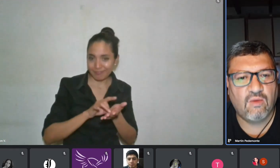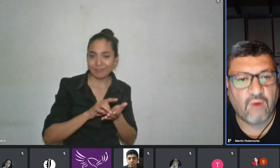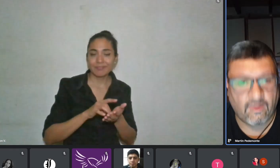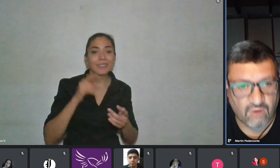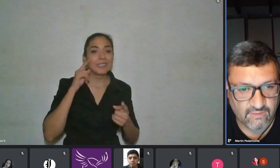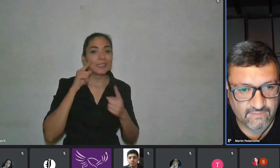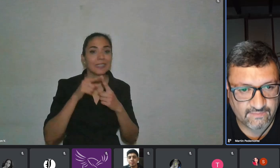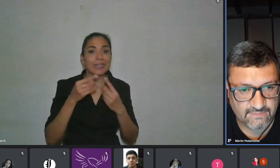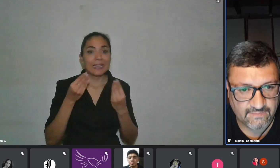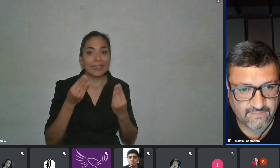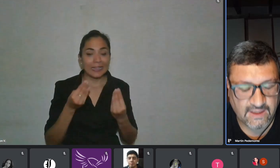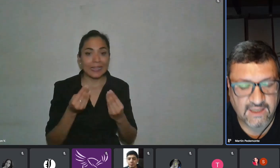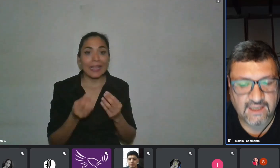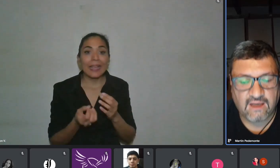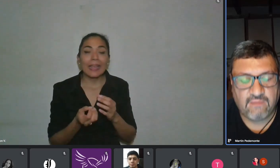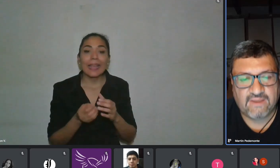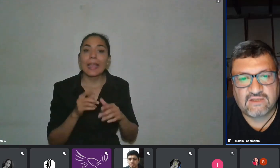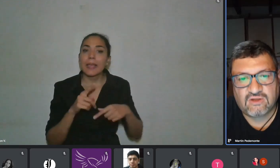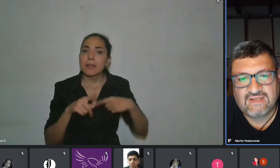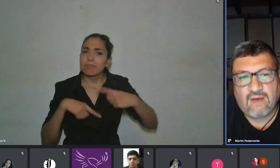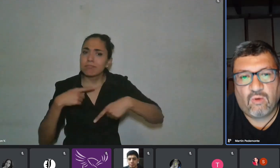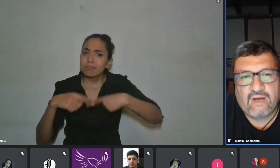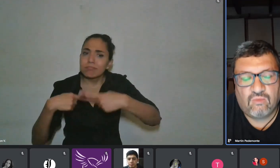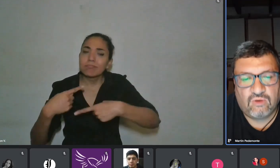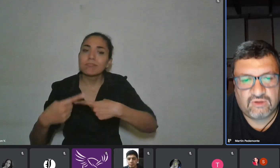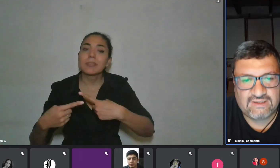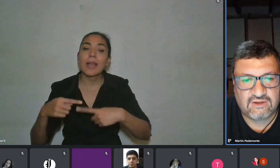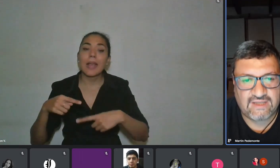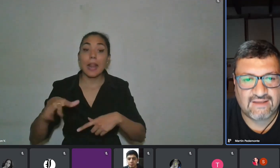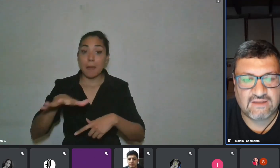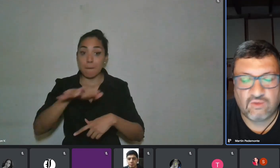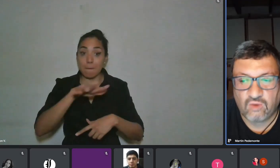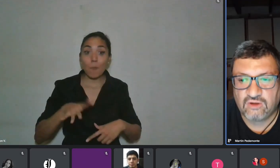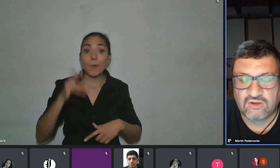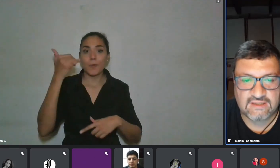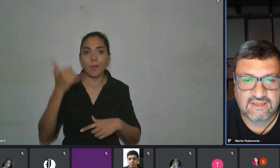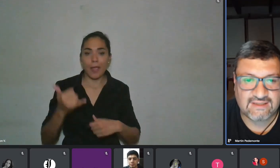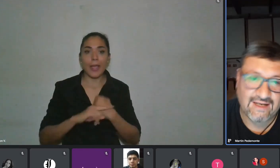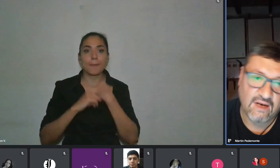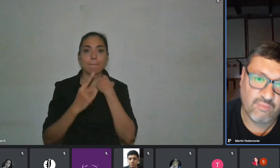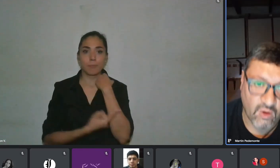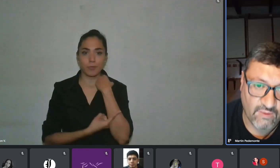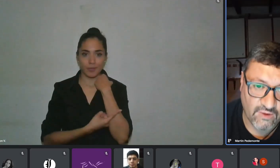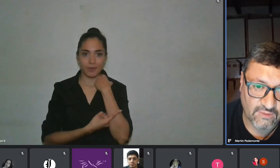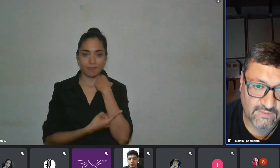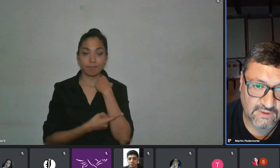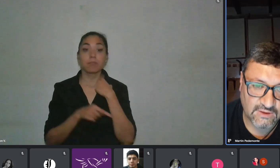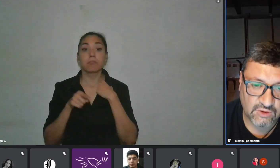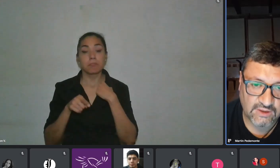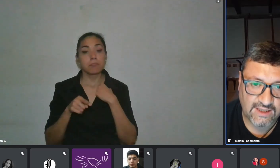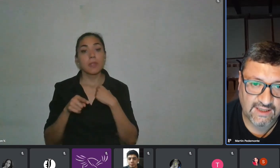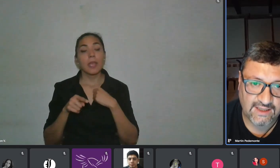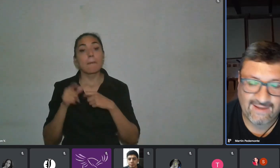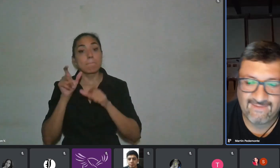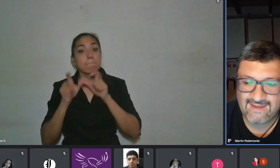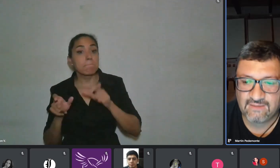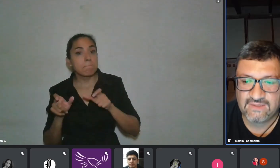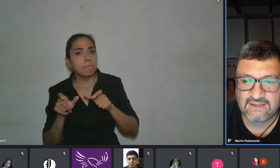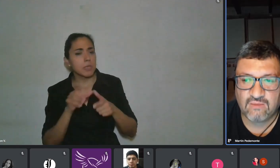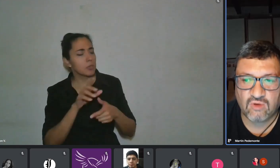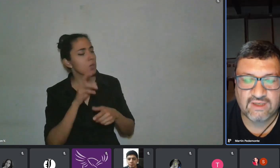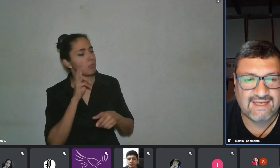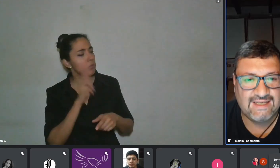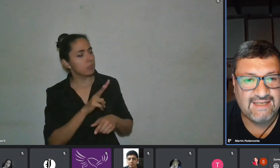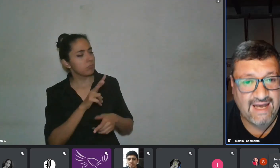en el pueblo. En base a eso se elaboran un montón de teorías de decir, bueno, entonces si está en el pueblo,